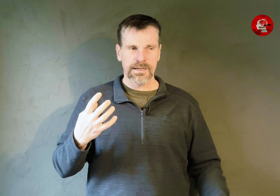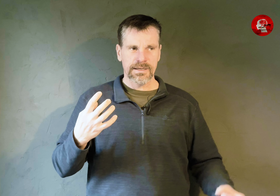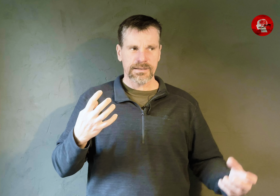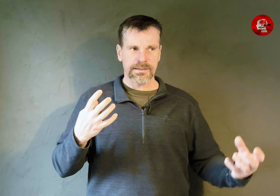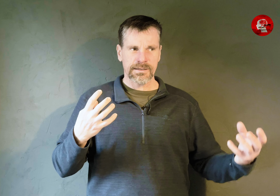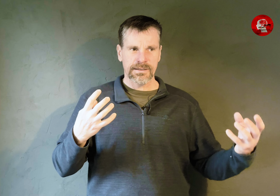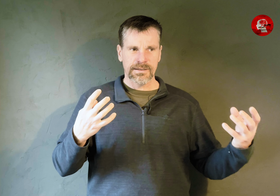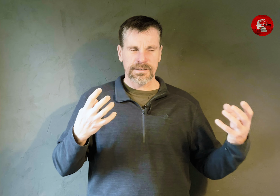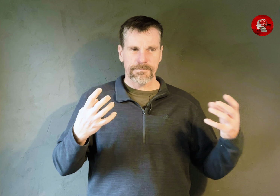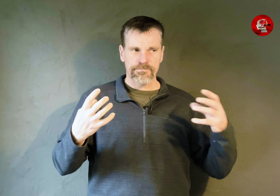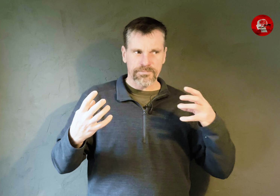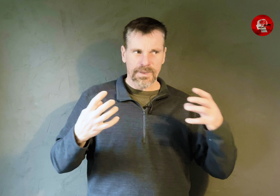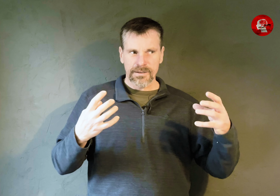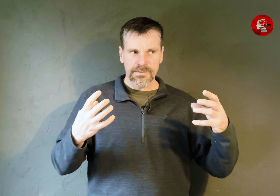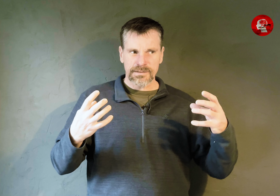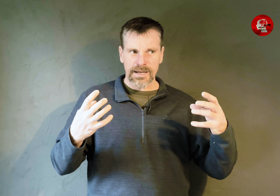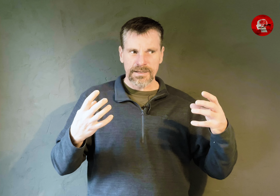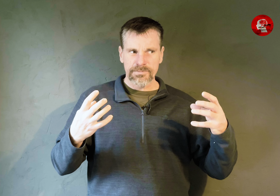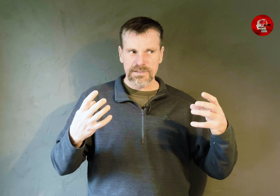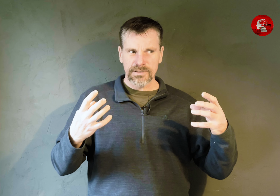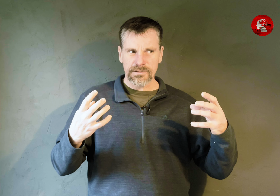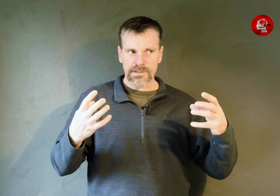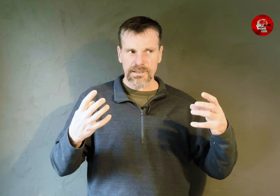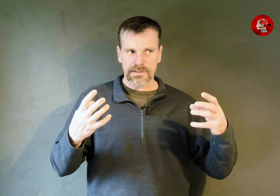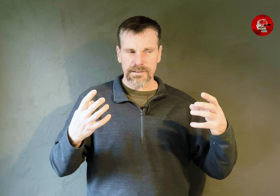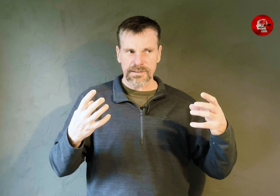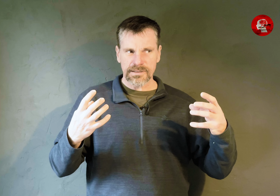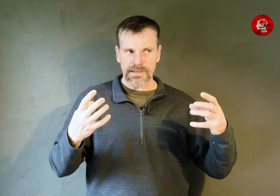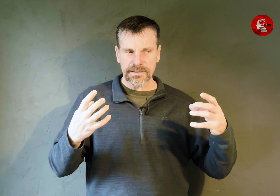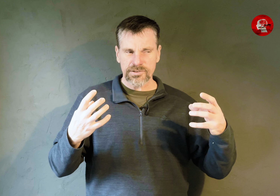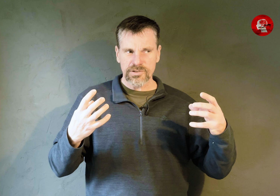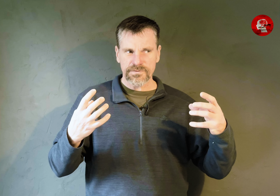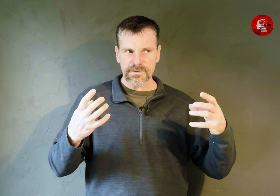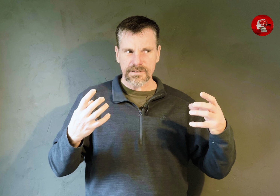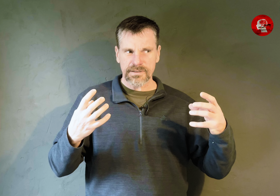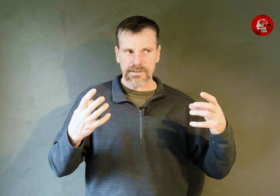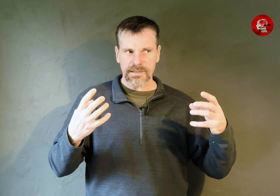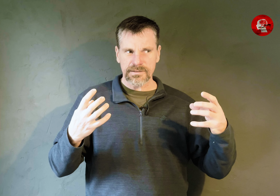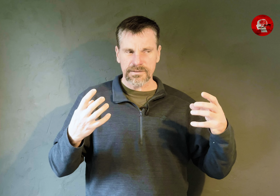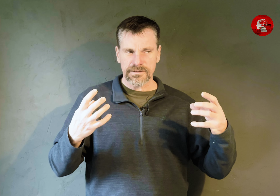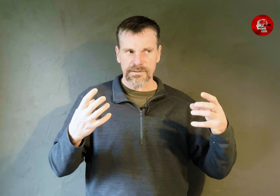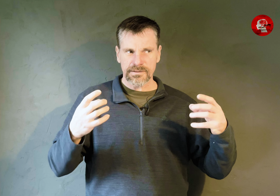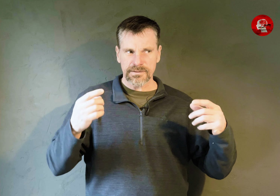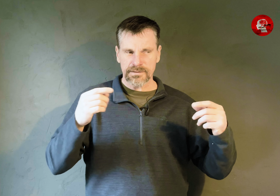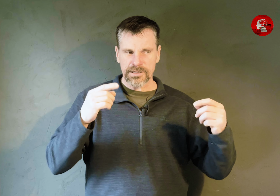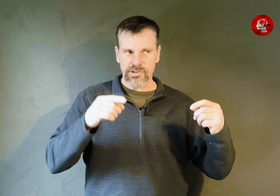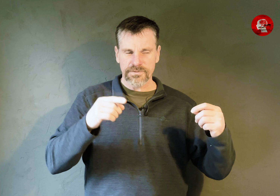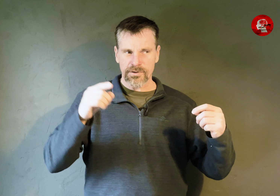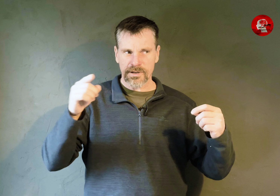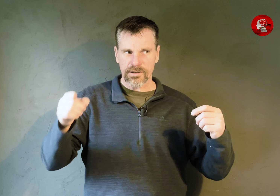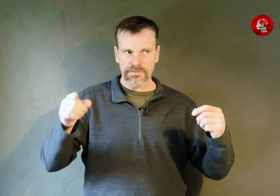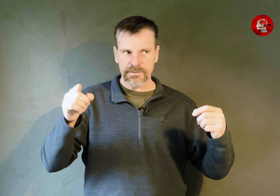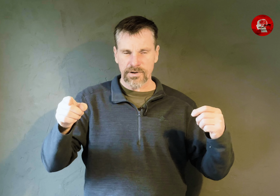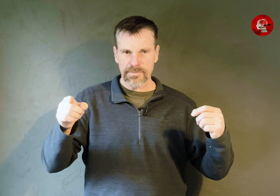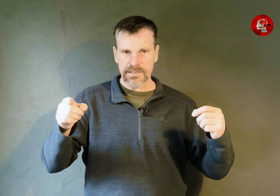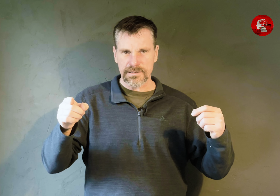da nicht mitzukriegen okay die kantenschliff kette oder schliff gehört auf die vollmeißel